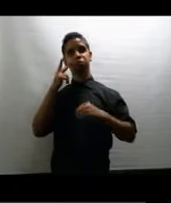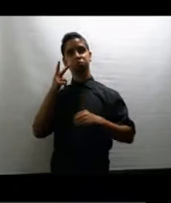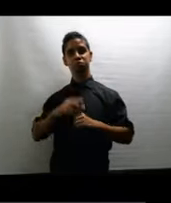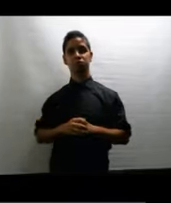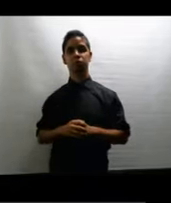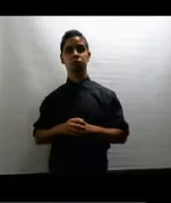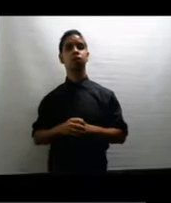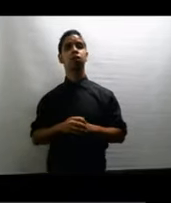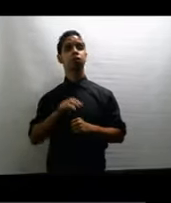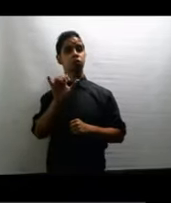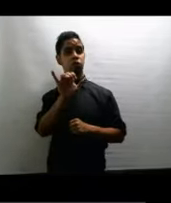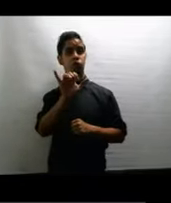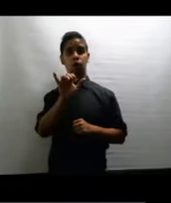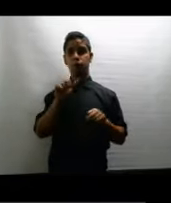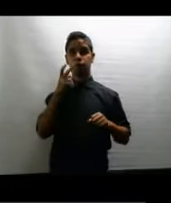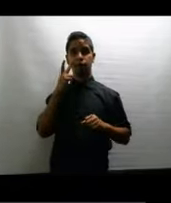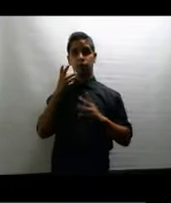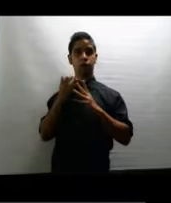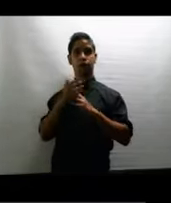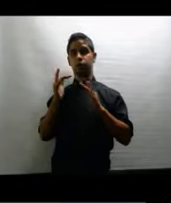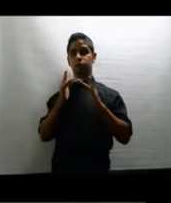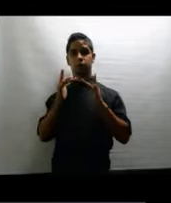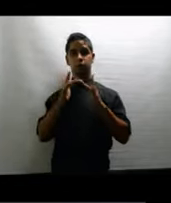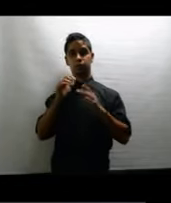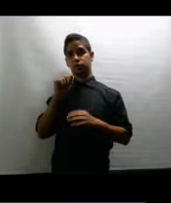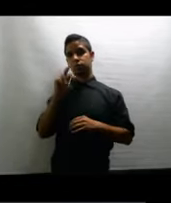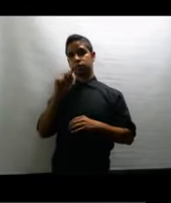también que nos pueden ver a través del internet. ¿Por dónde? Por